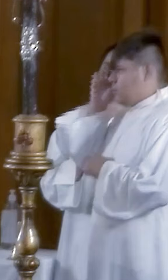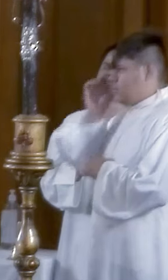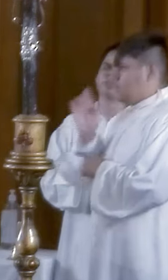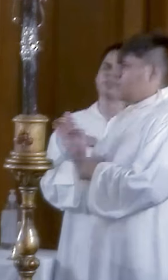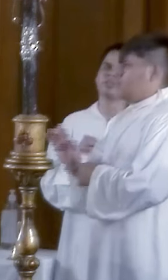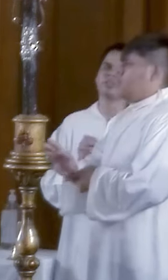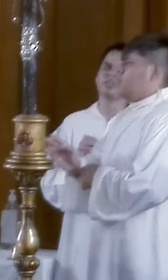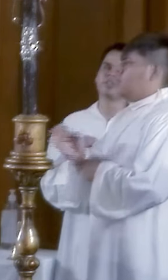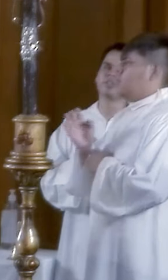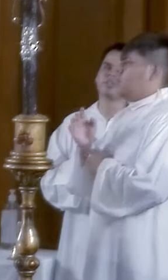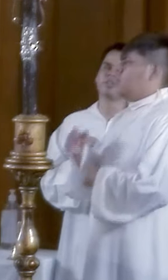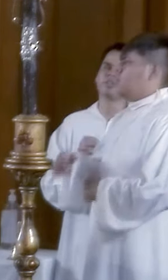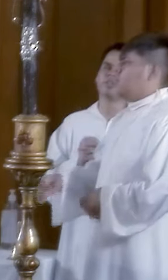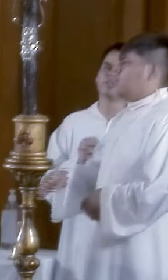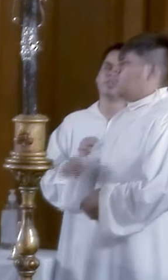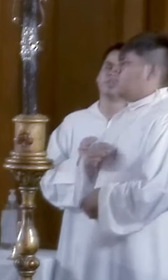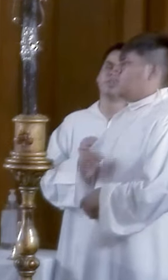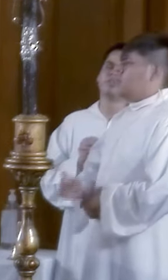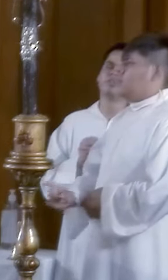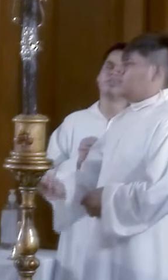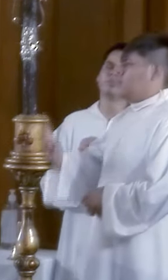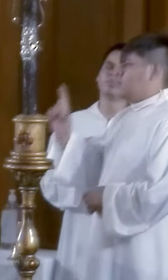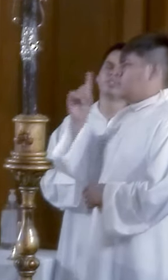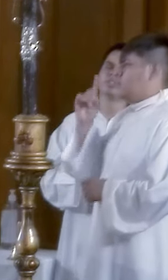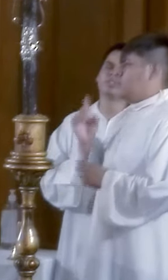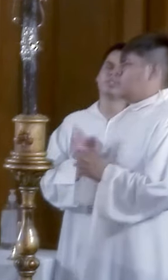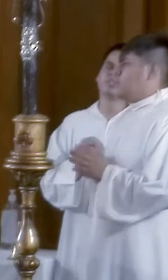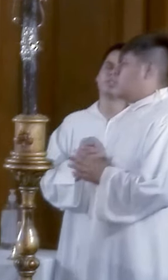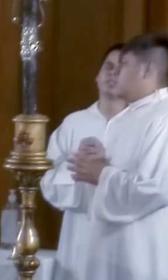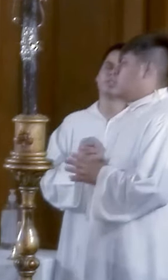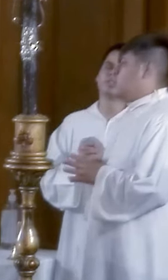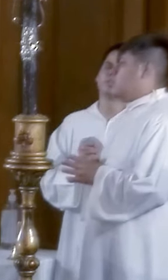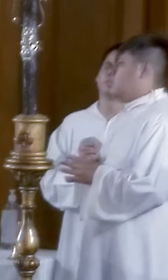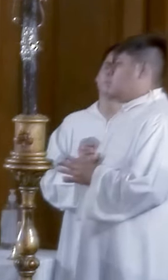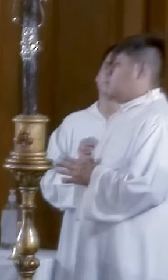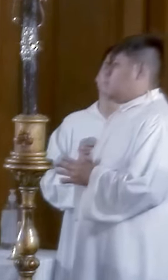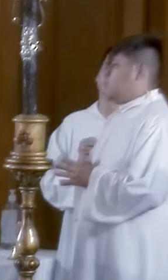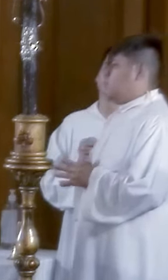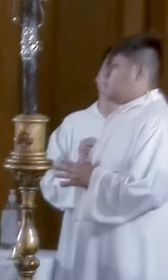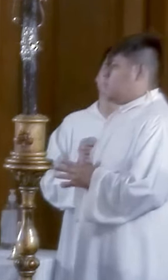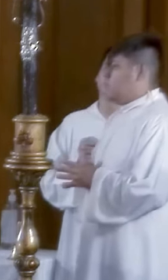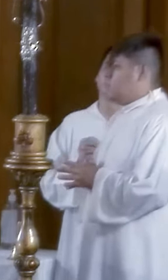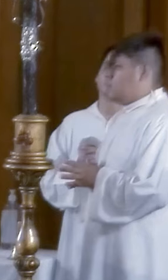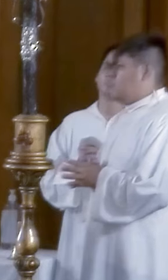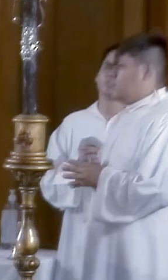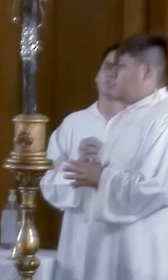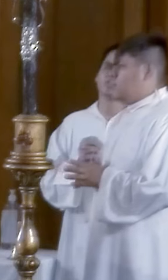bendito el que viene en nombre del Señor.